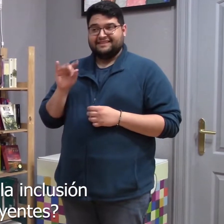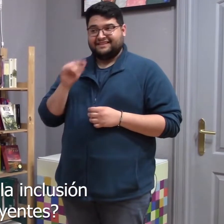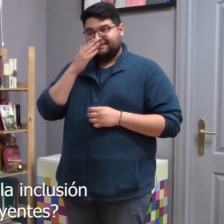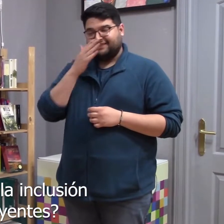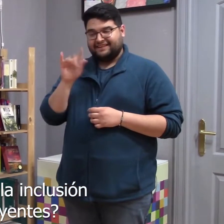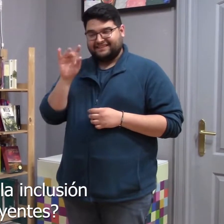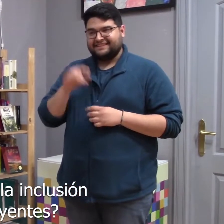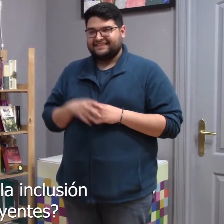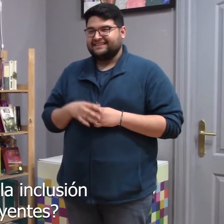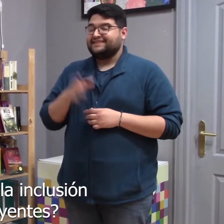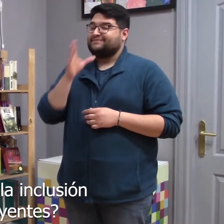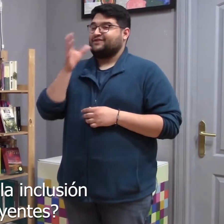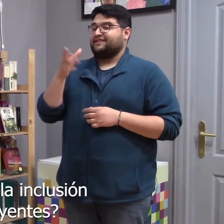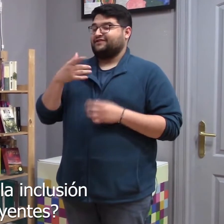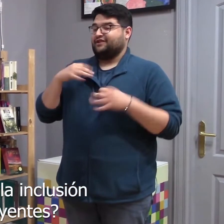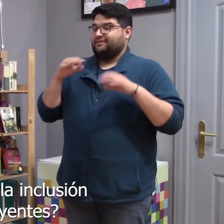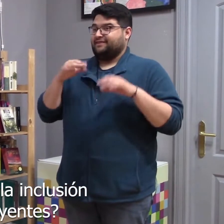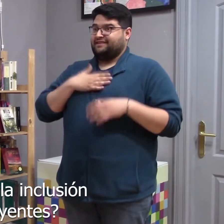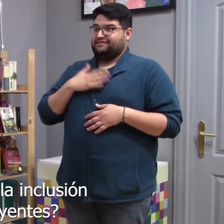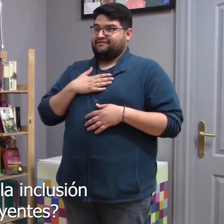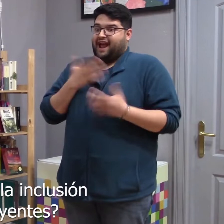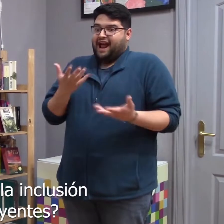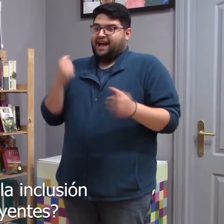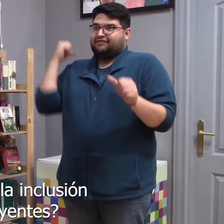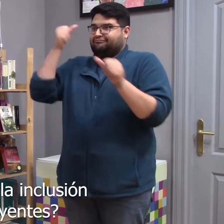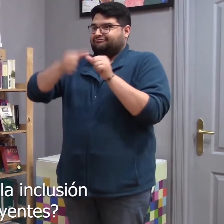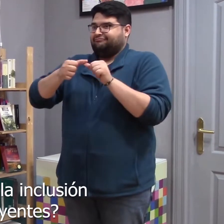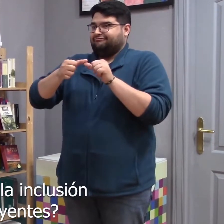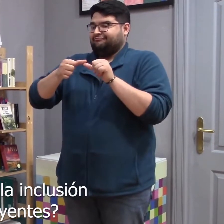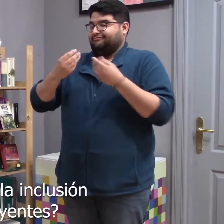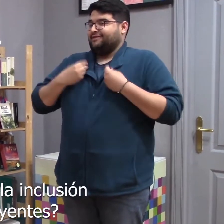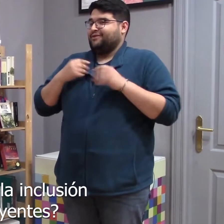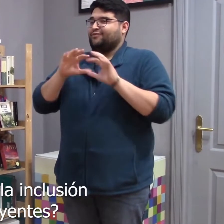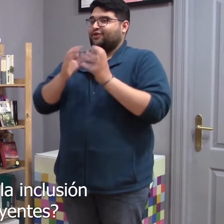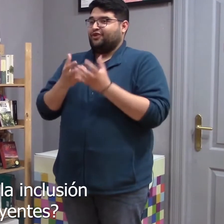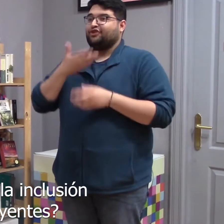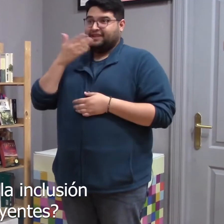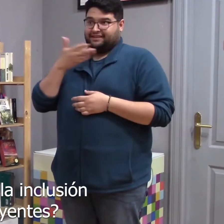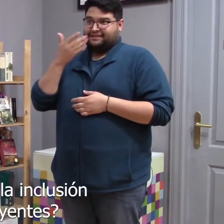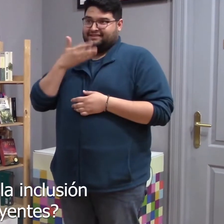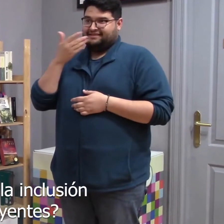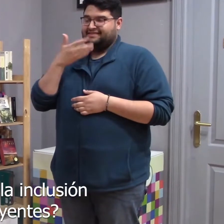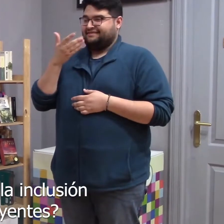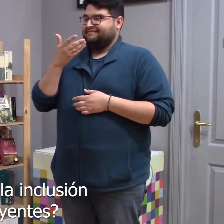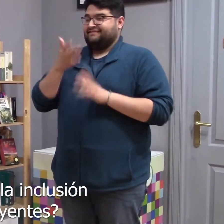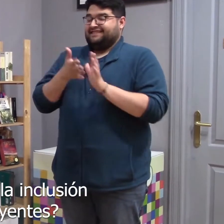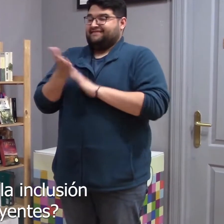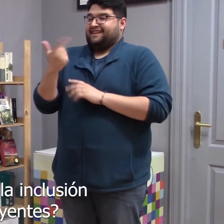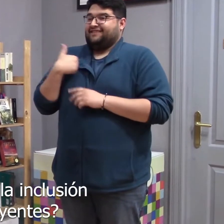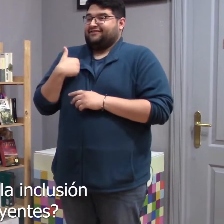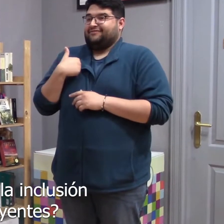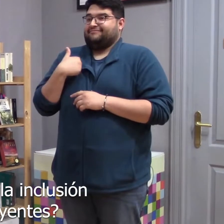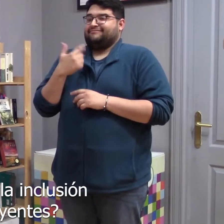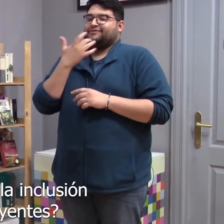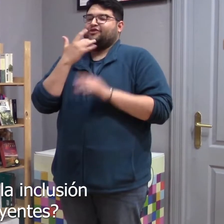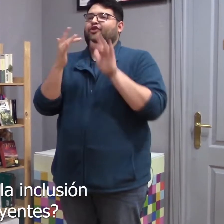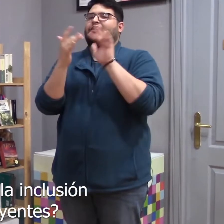Sí, claro que ha favorecido la inclusión, porque normalmente nosotros vivimos en un mundo de personas oyentes,